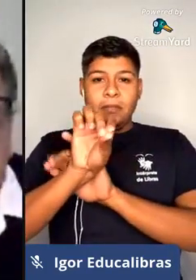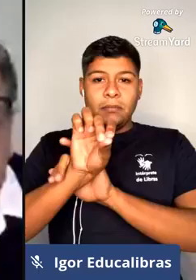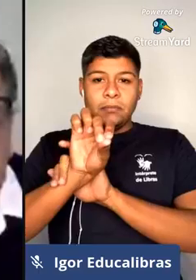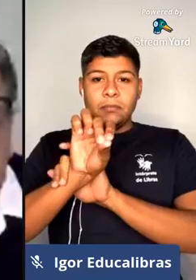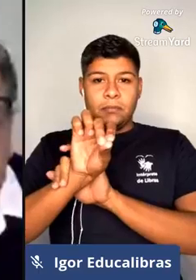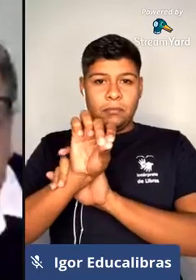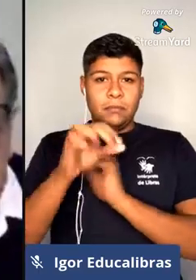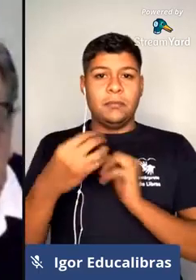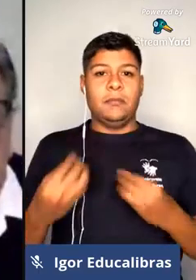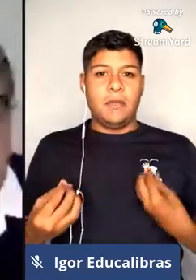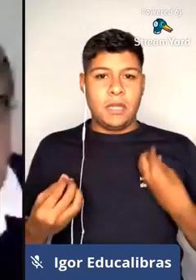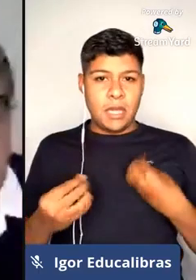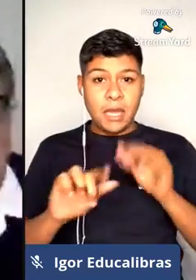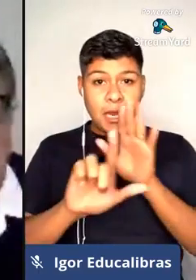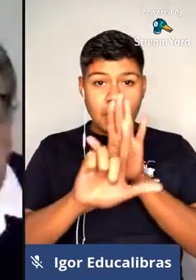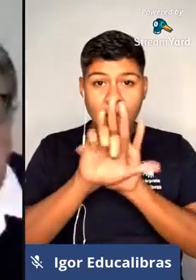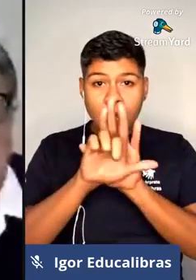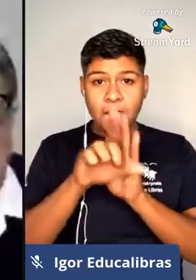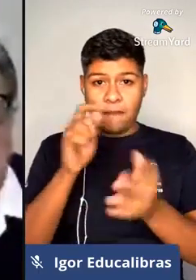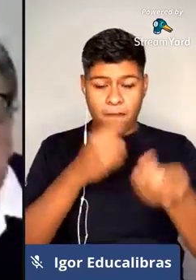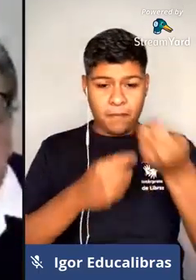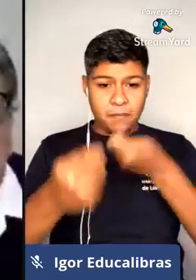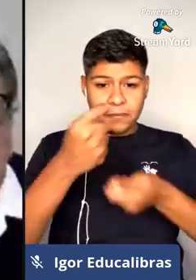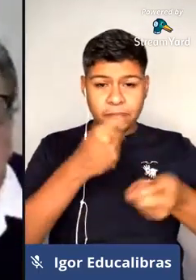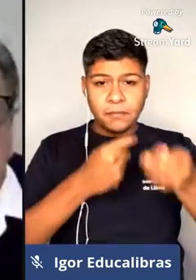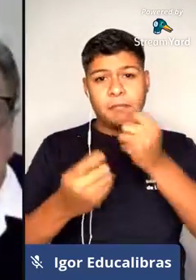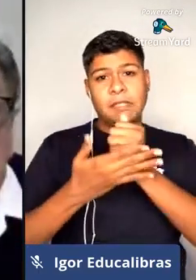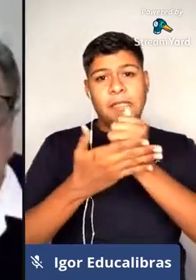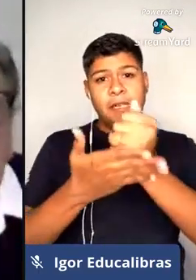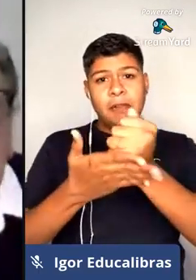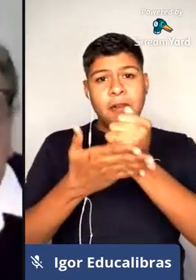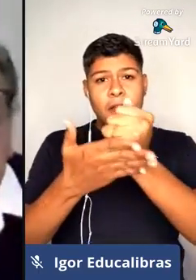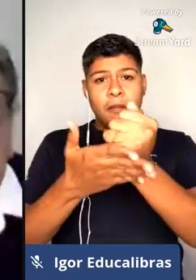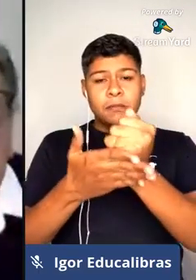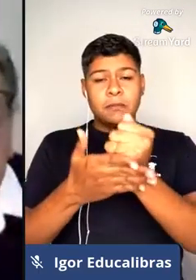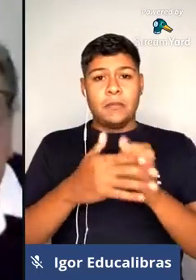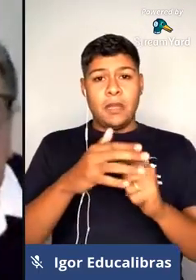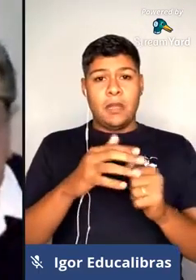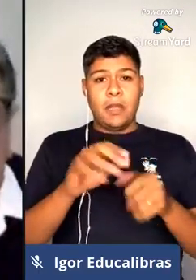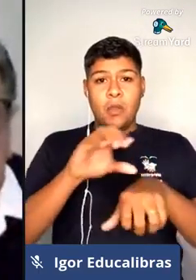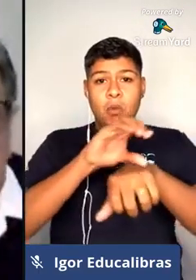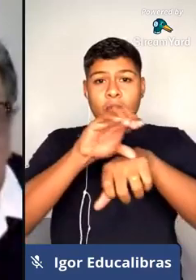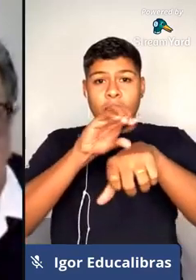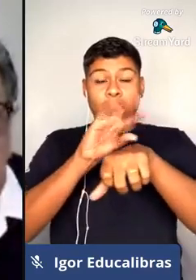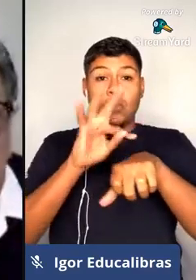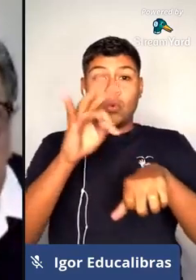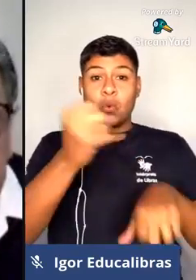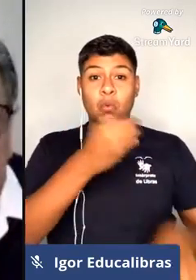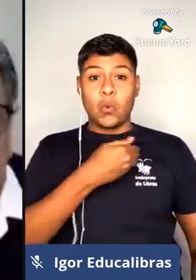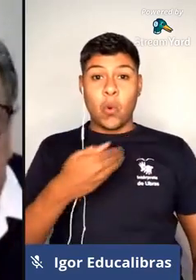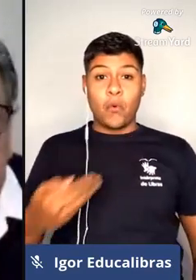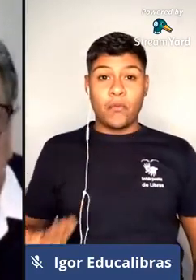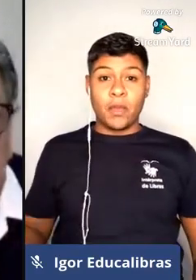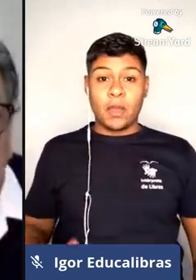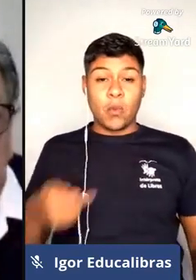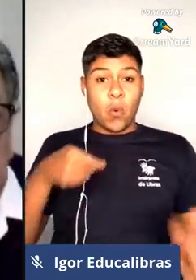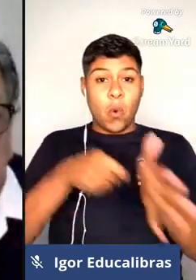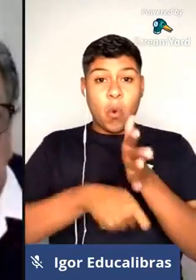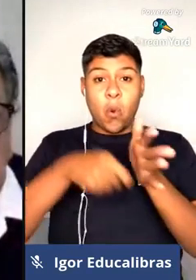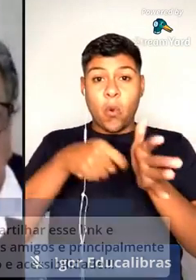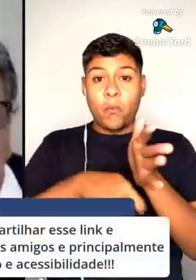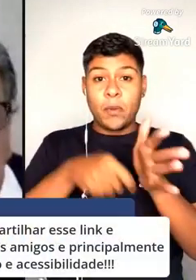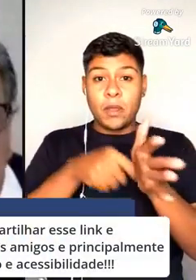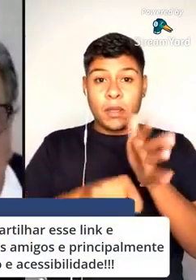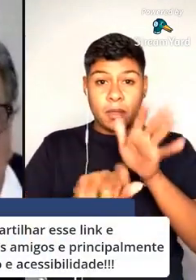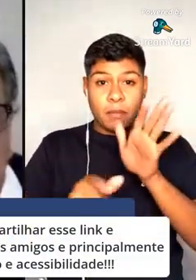de Diretrizes Orçamentárias, é um dispositivo constitucional que todo governo se obriga a levar ao